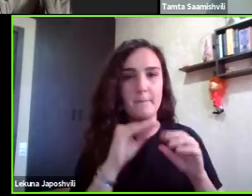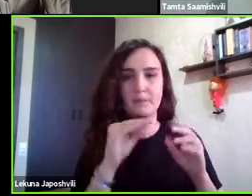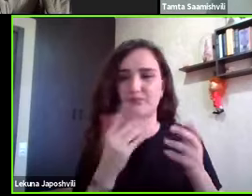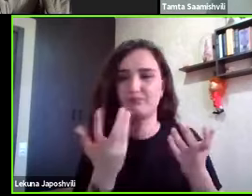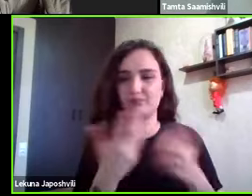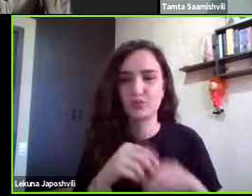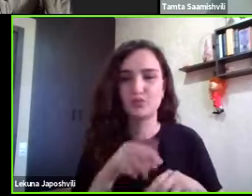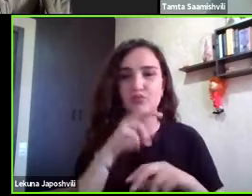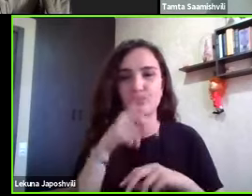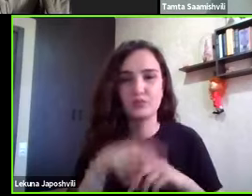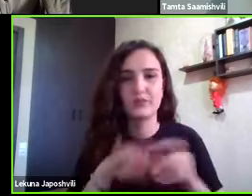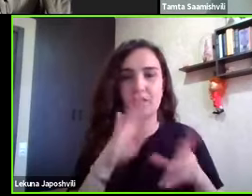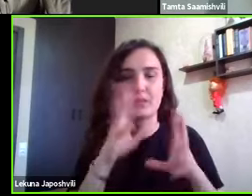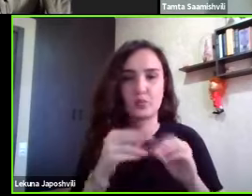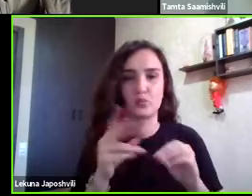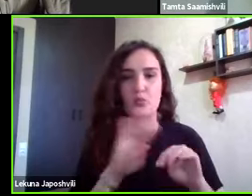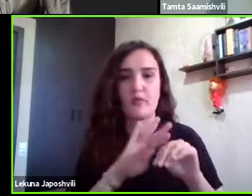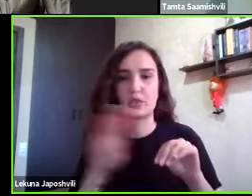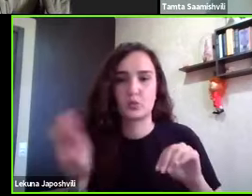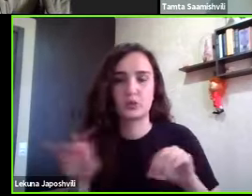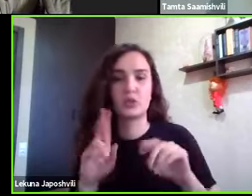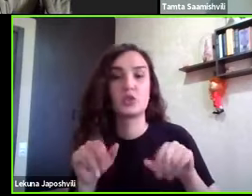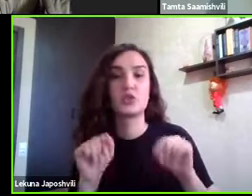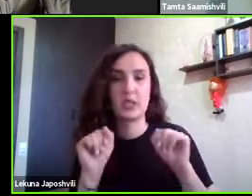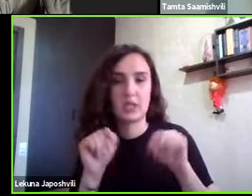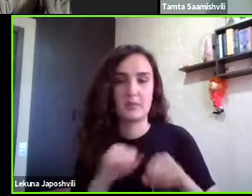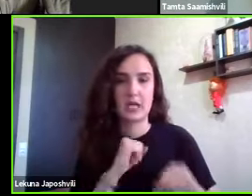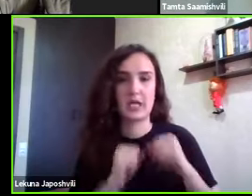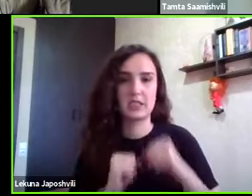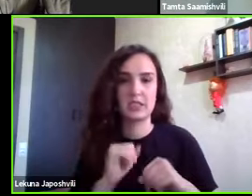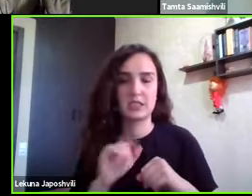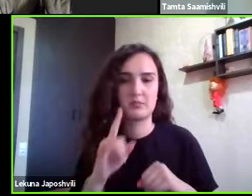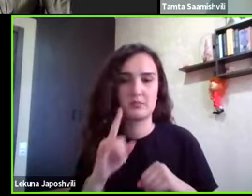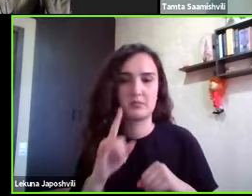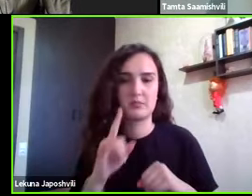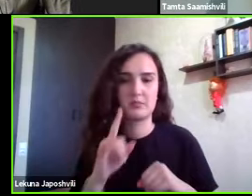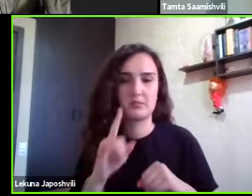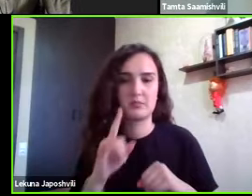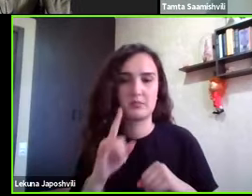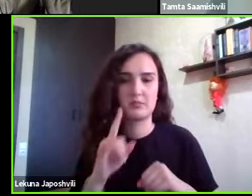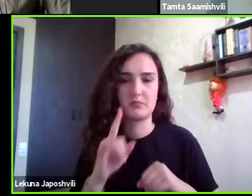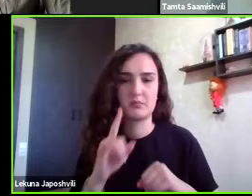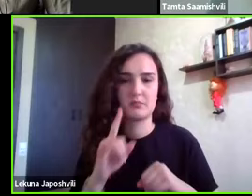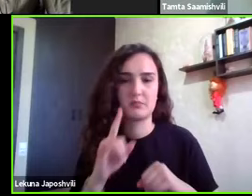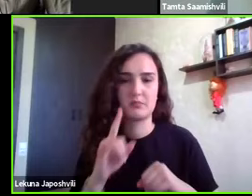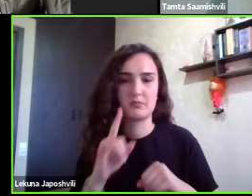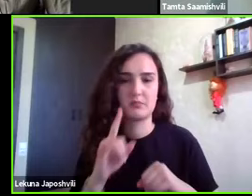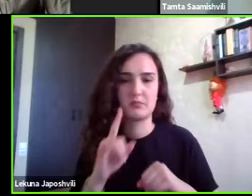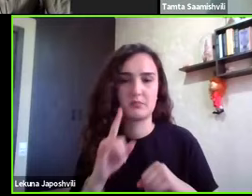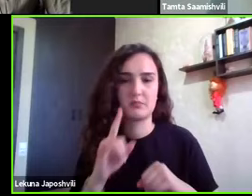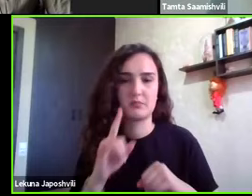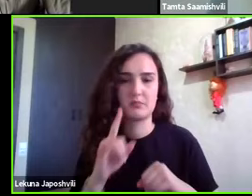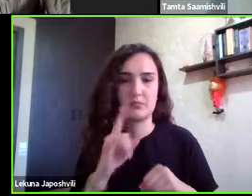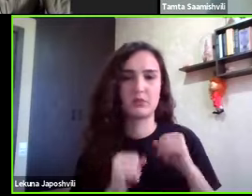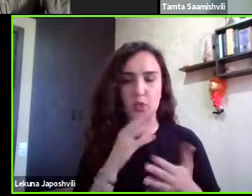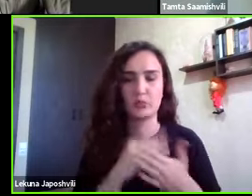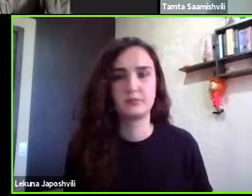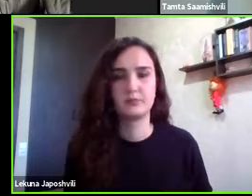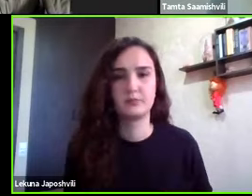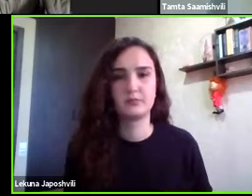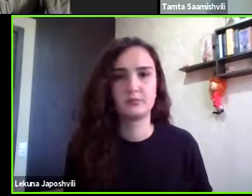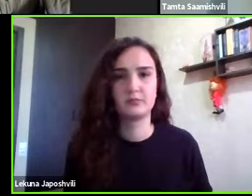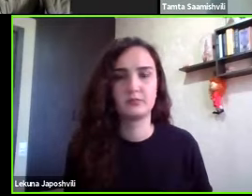ვთქვათ, იმ ინფრასტრუქტურას მოვარიდო და შეიძლება ისე გაიქცეს, ხო, ბავშვი ან საკუთარი ველოსიპედით ჩავიდეს, მაგალითად ეზოში არ ვიცი ეს რამდენად